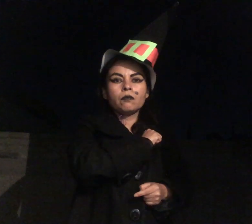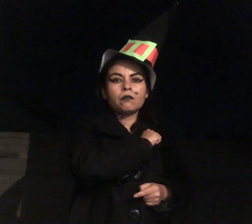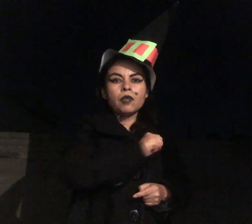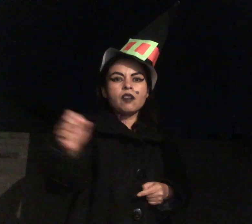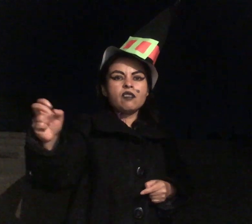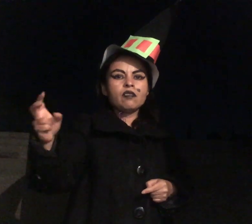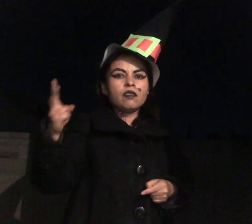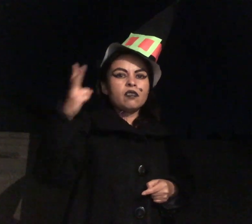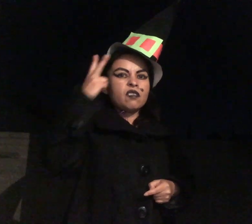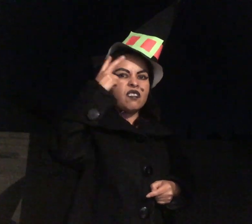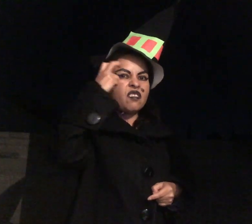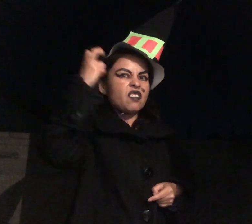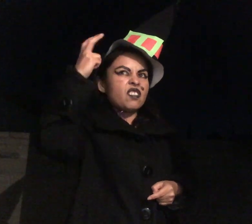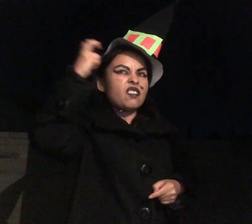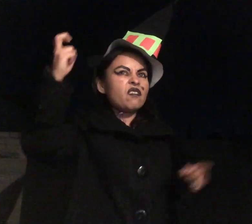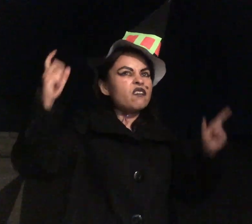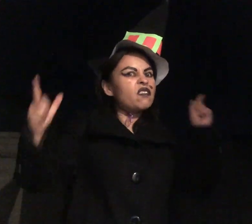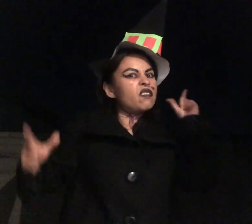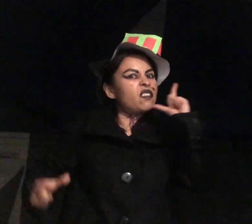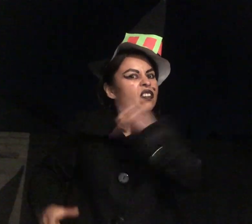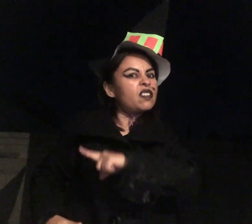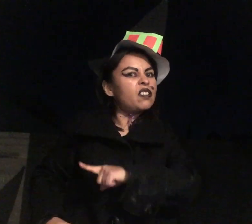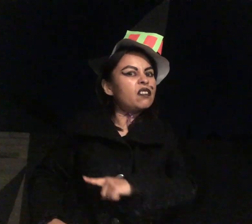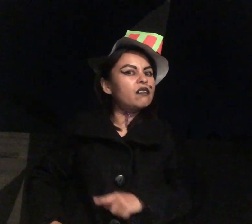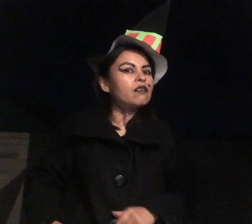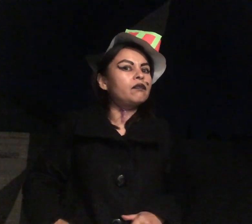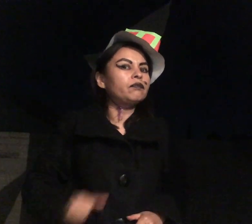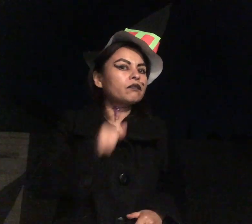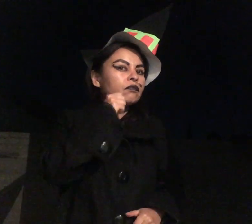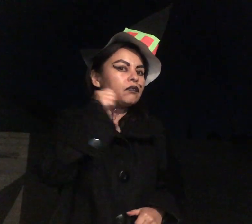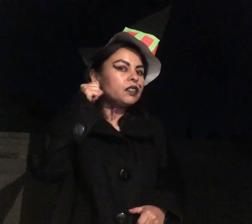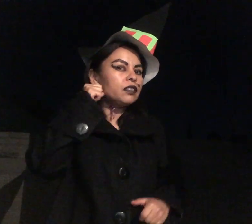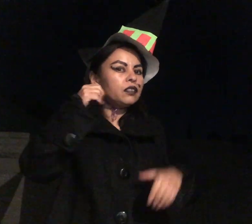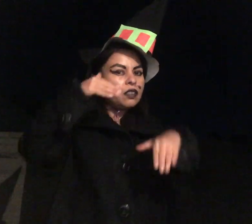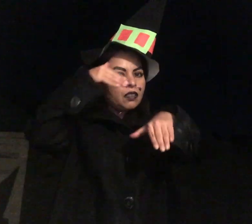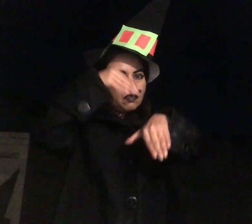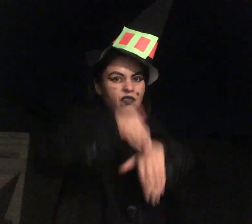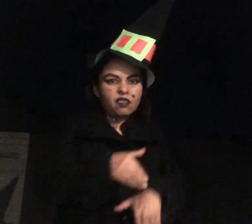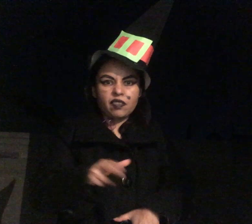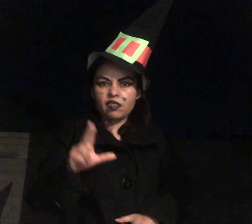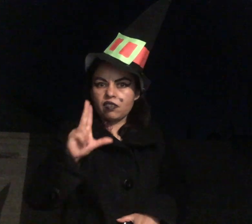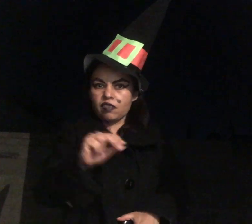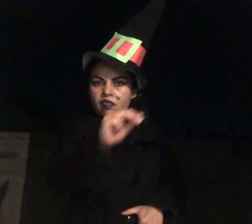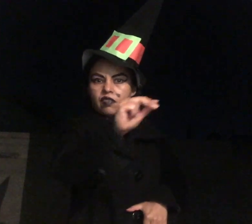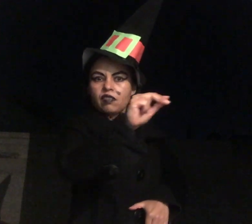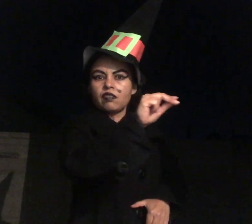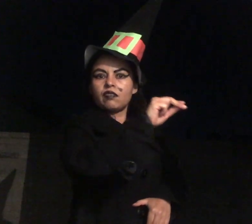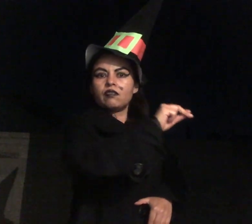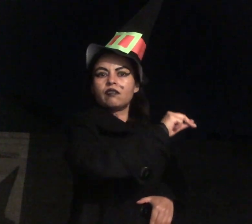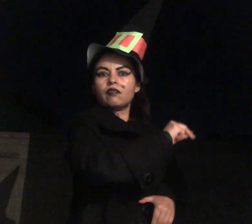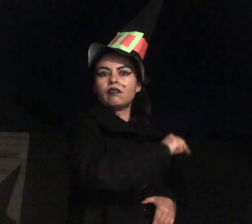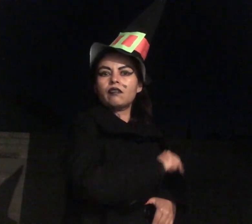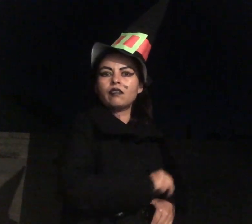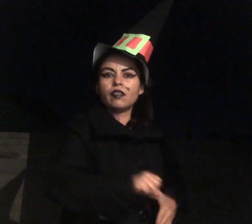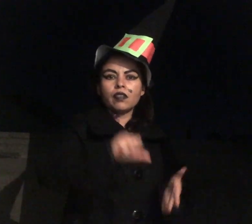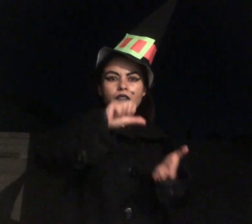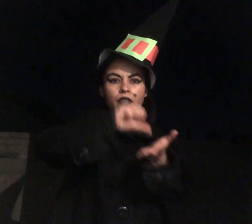sueños malos, sueñan visiones, malas acciones hicieron ayer, y